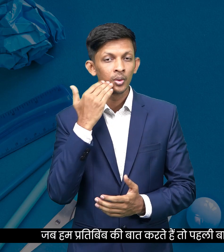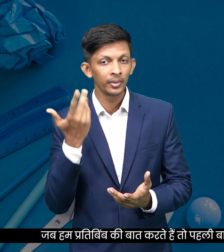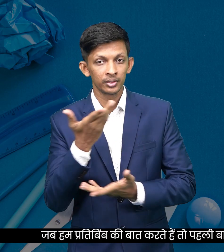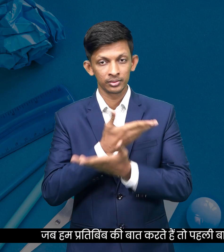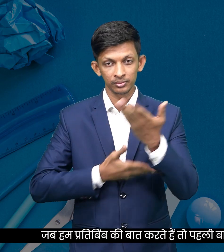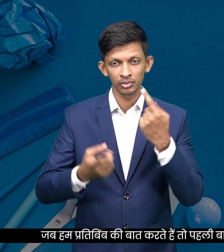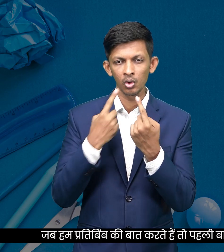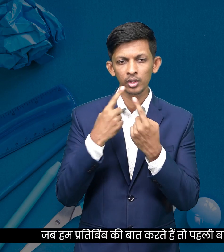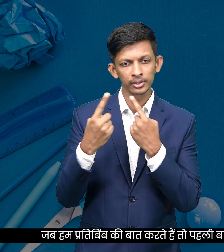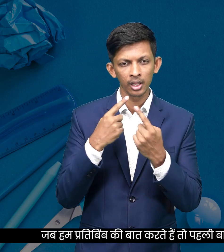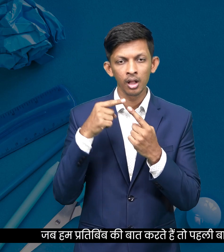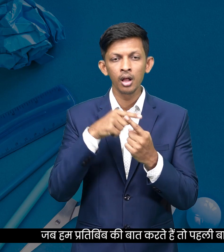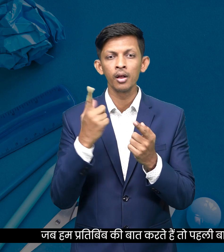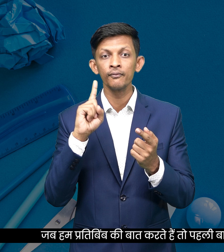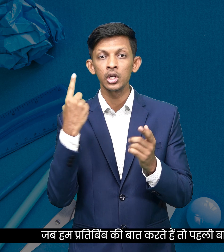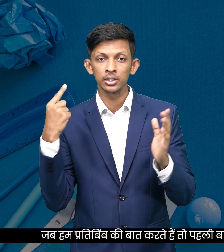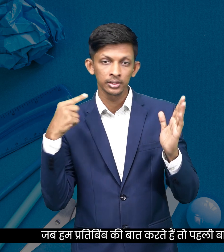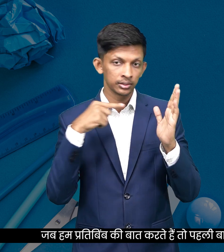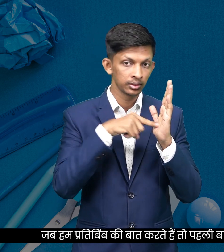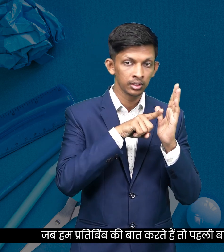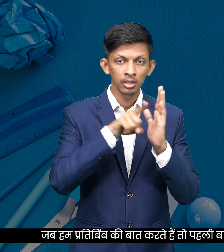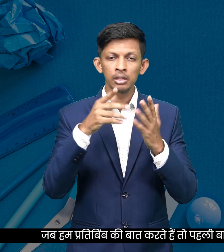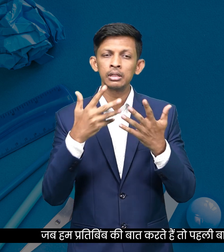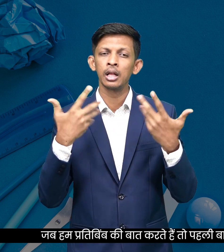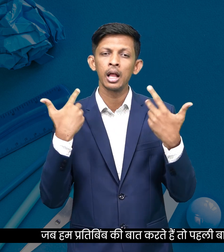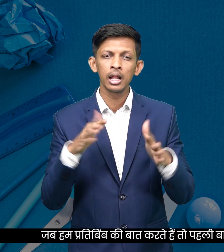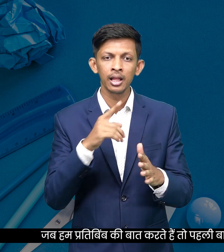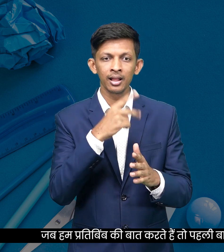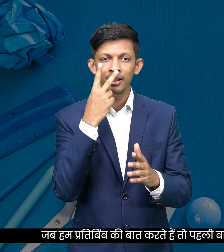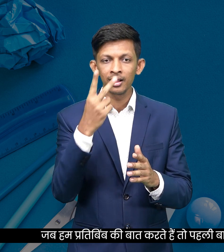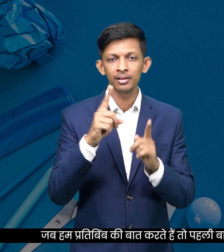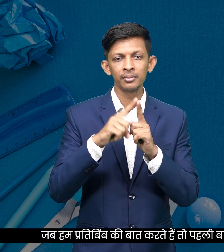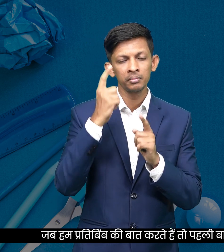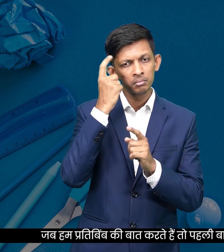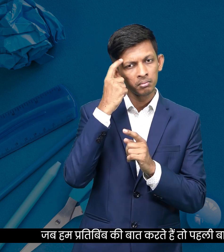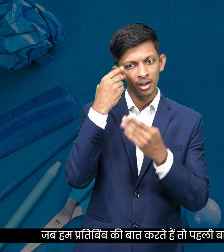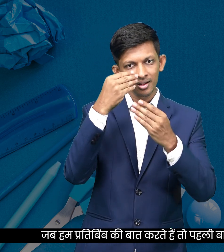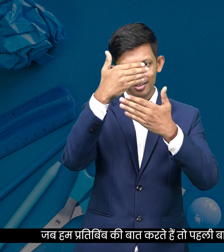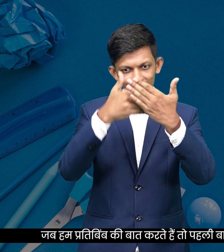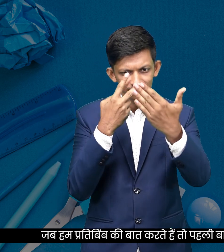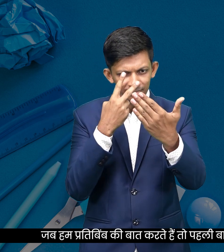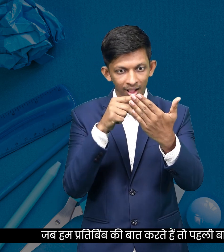जब हम प्रतिबिंब की बात करते हैं तो पहली बात जो हमारे दिमाग में आती है वह एक दर्पण है।